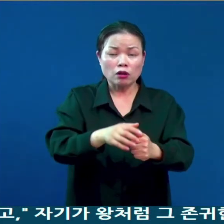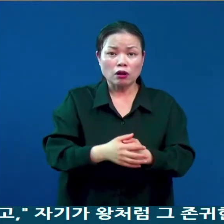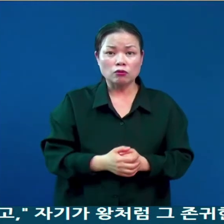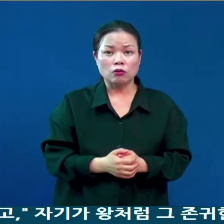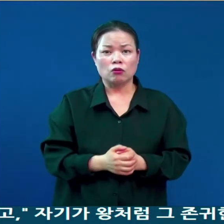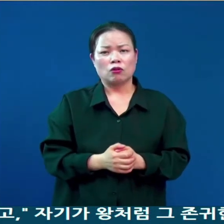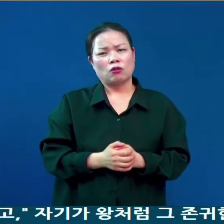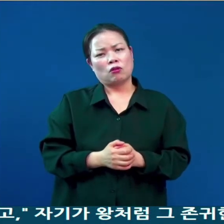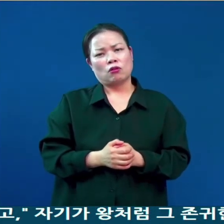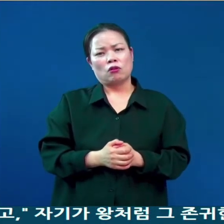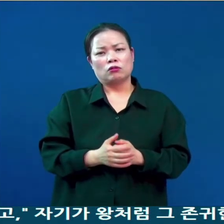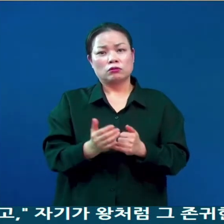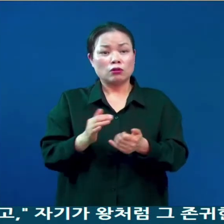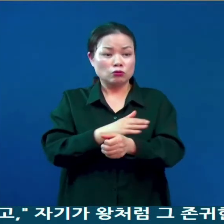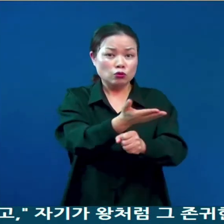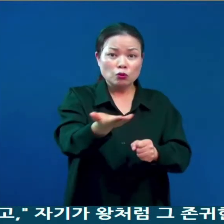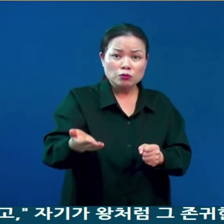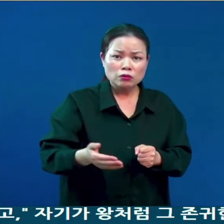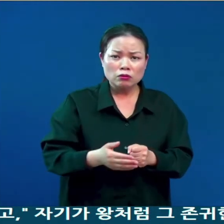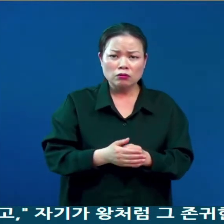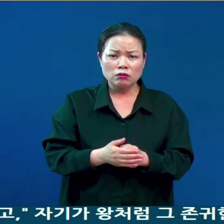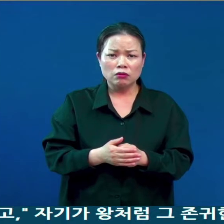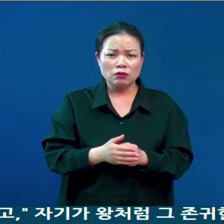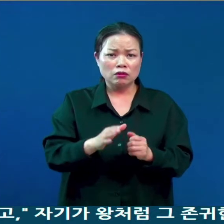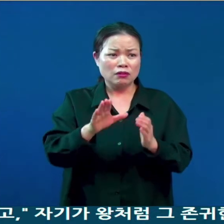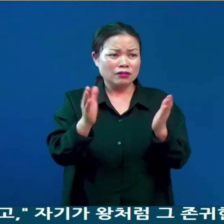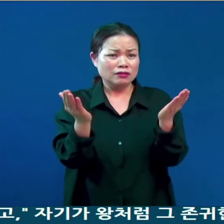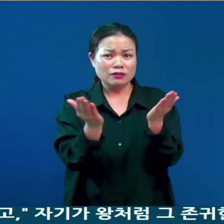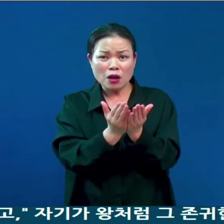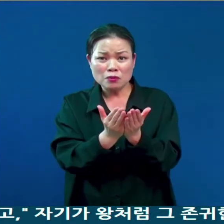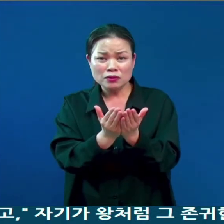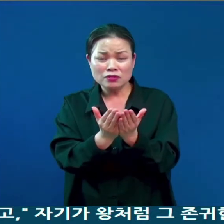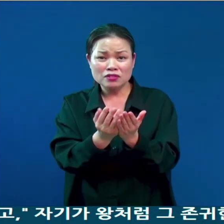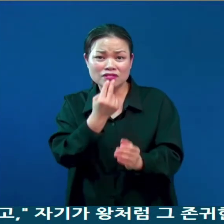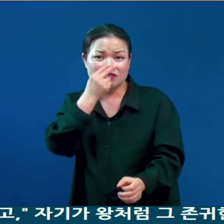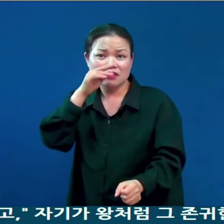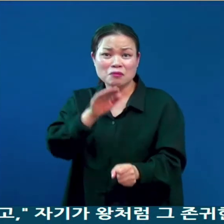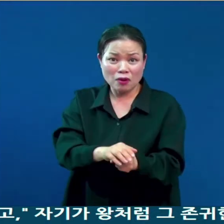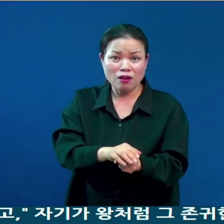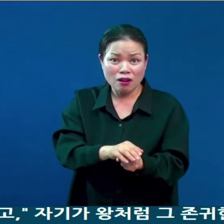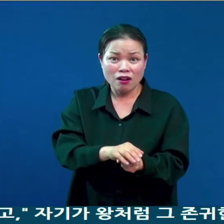것이죠. 사랑하는 여러분, 타이밍이 얼마나 절묘할까요?